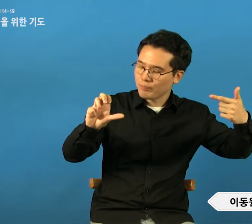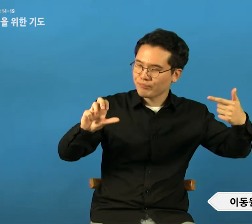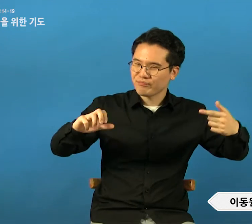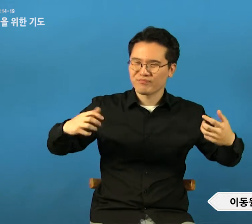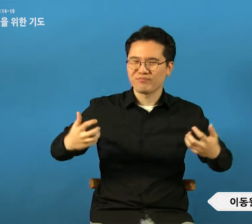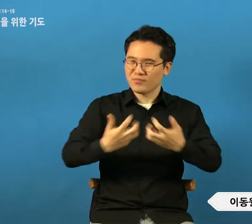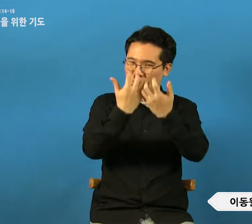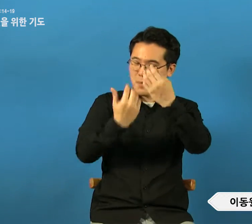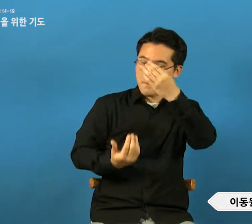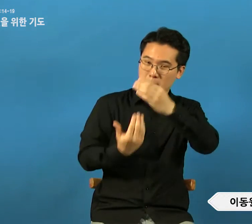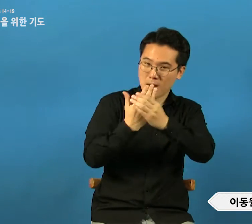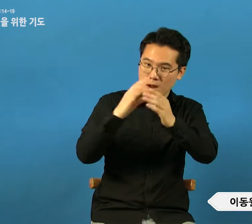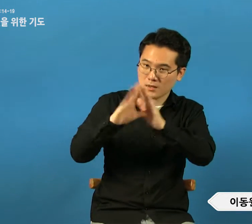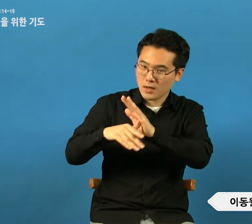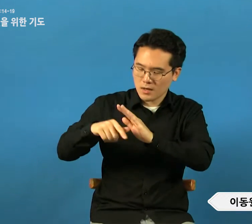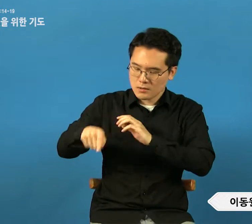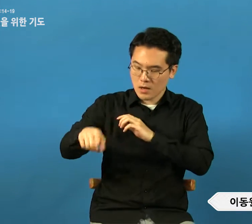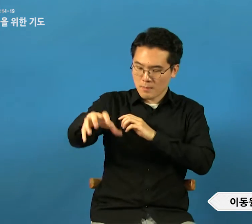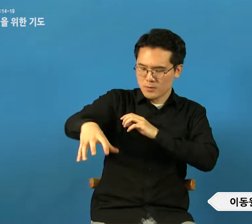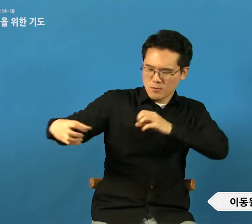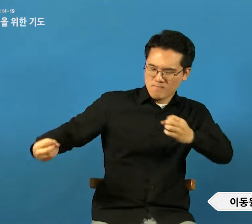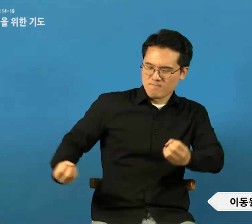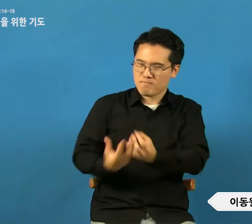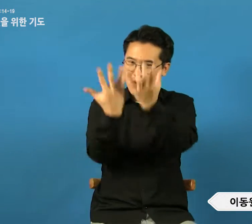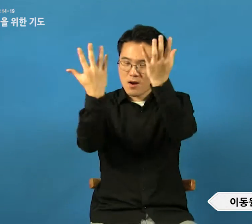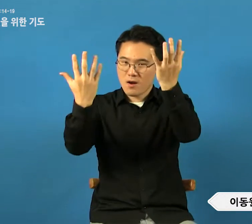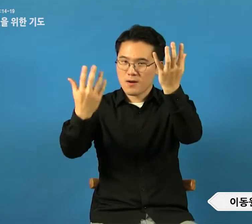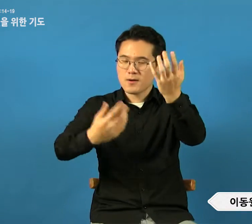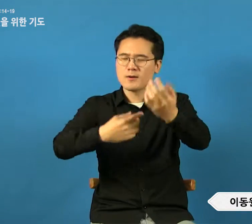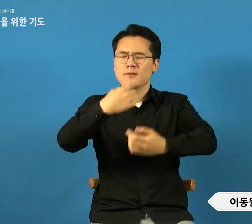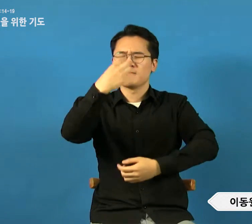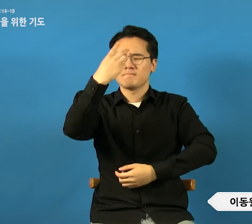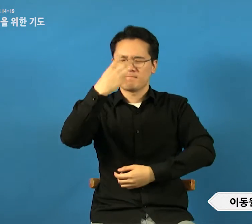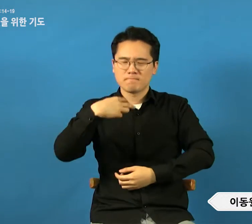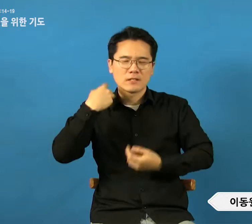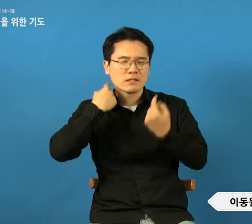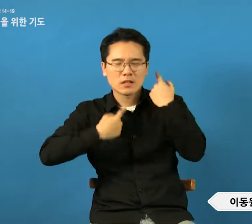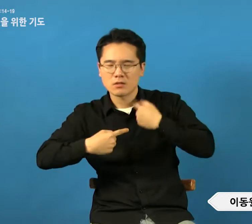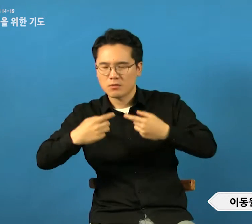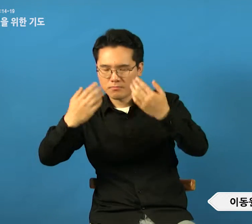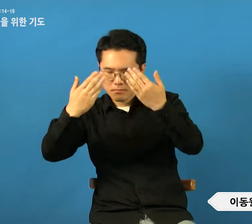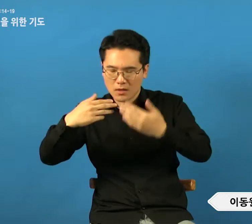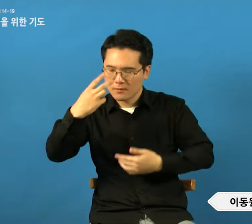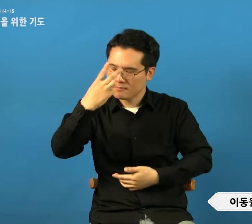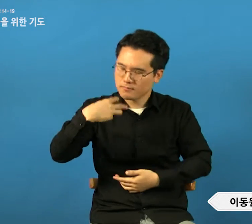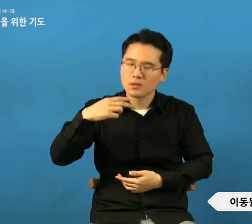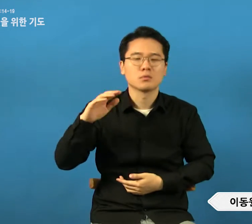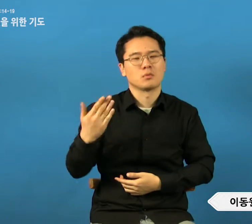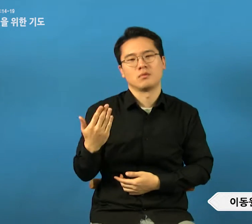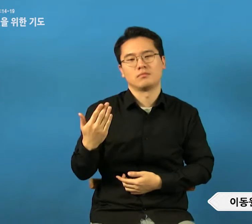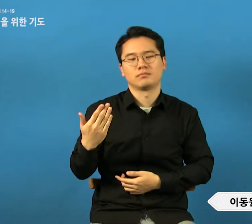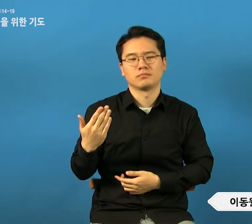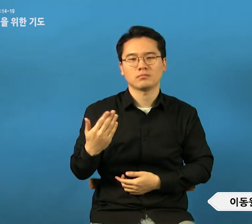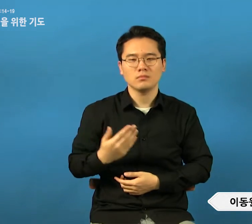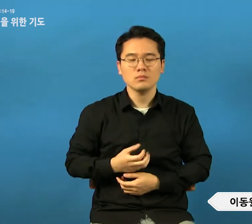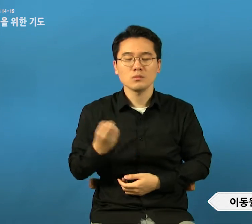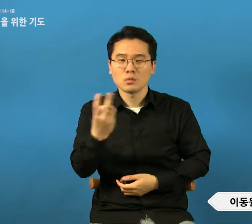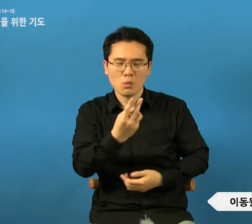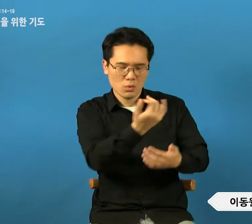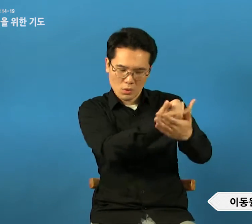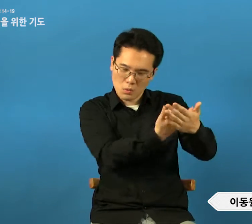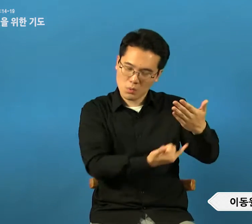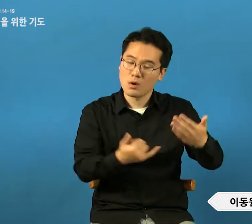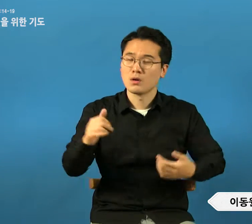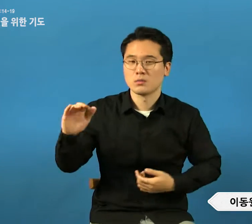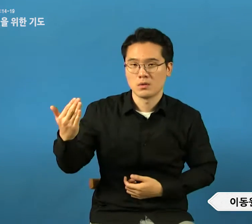폭발물의 그 영향으로 두 눈을 다 시각을 잃어버리고 실명한 것이에요. 그리고 고아가 되었어요.